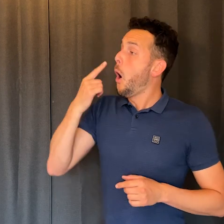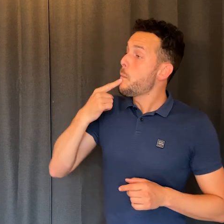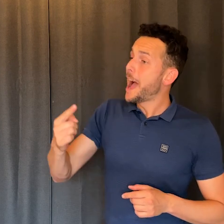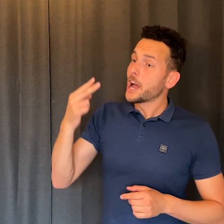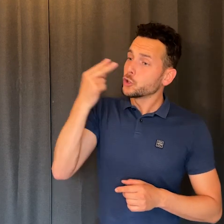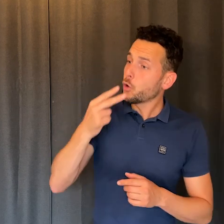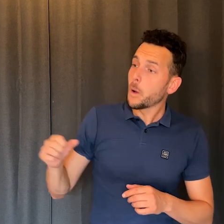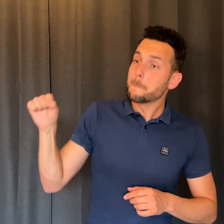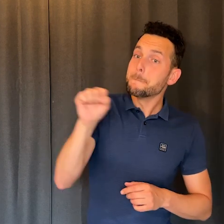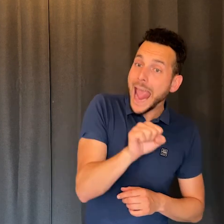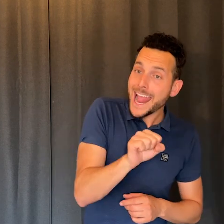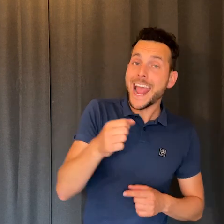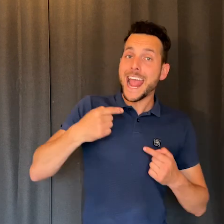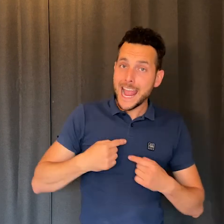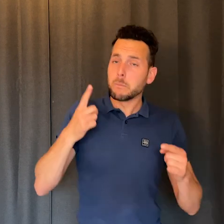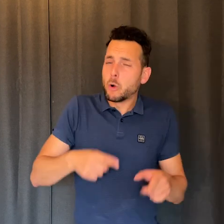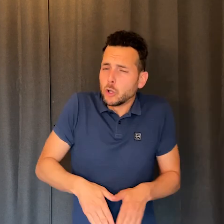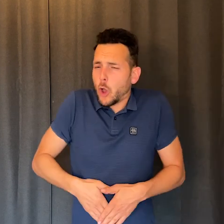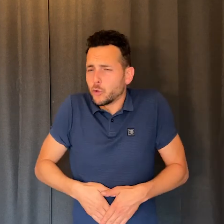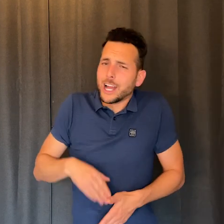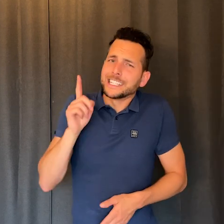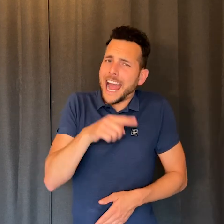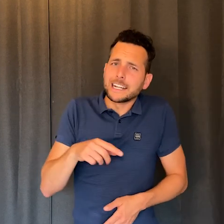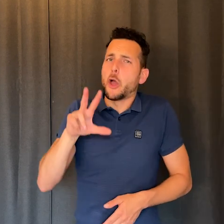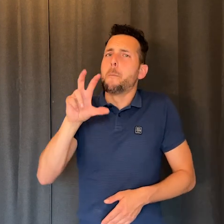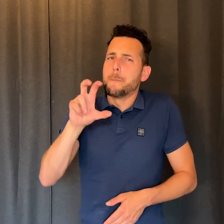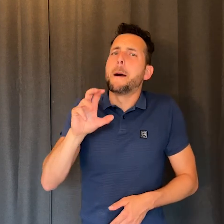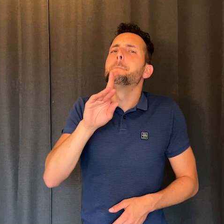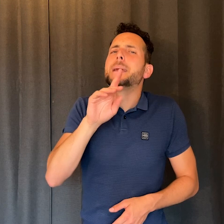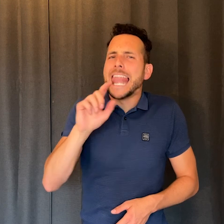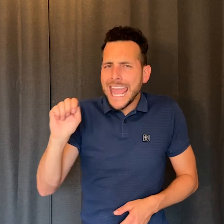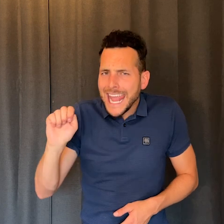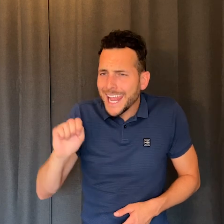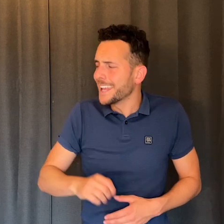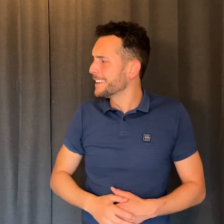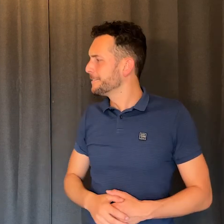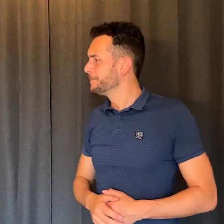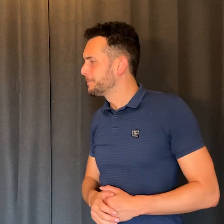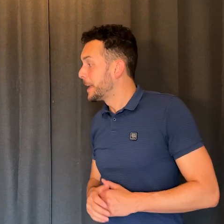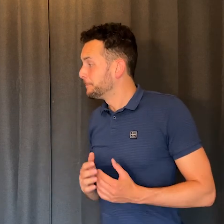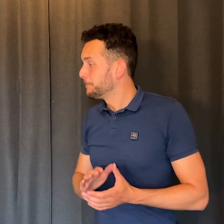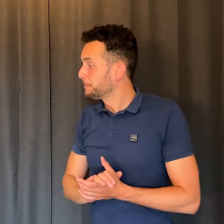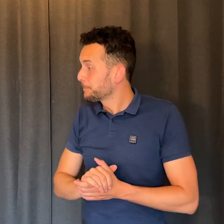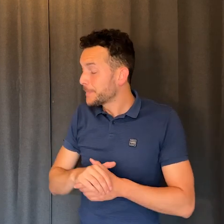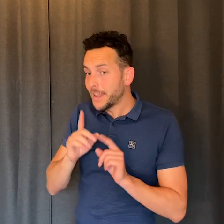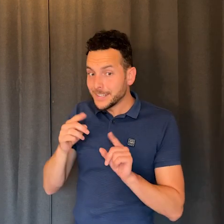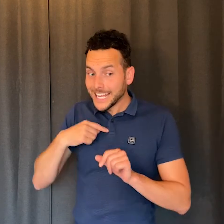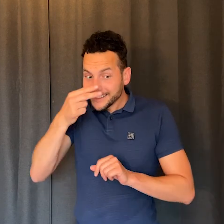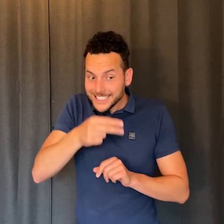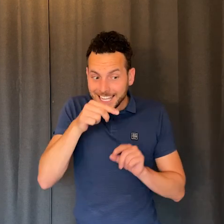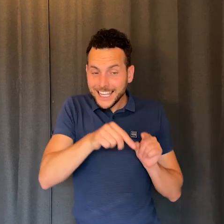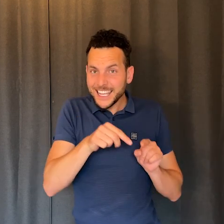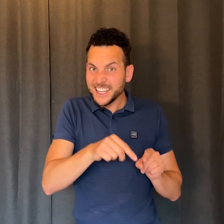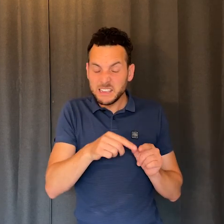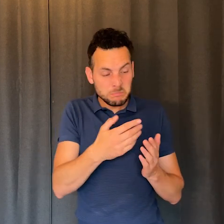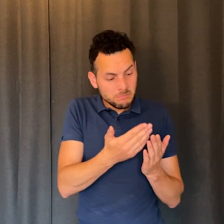moet zo nodig naar de play. Ja, dat is dat. Zoek in deze hoek. Nou, ik zie hier... Heb ik niet er iets